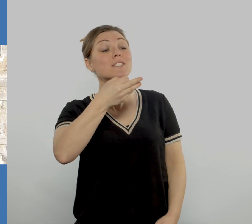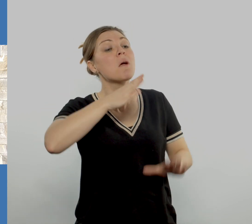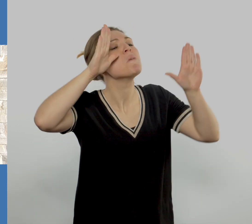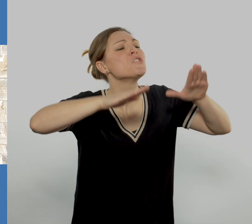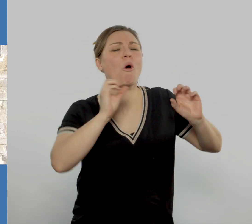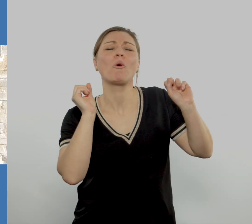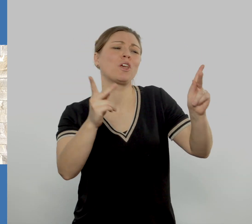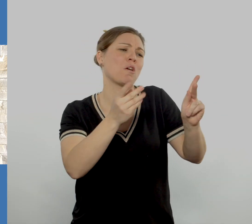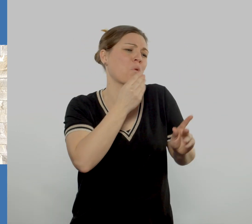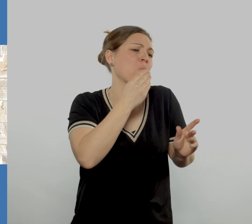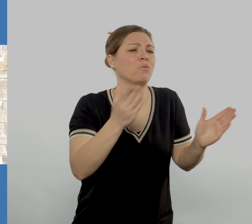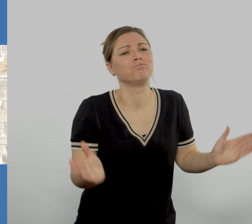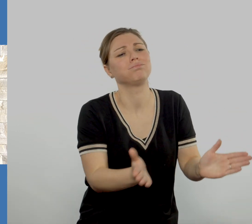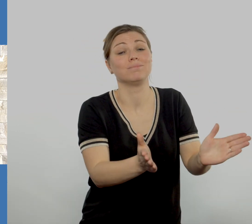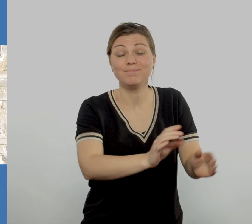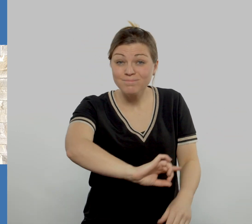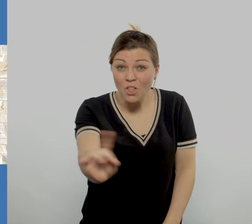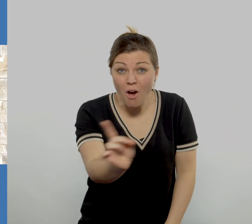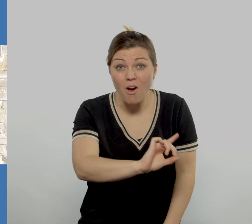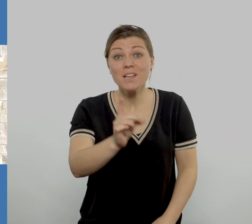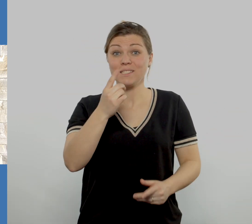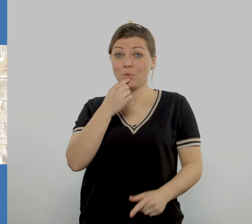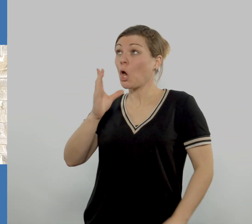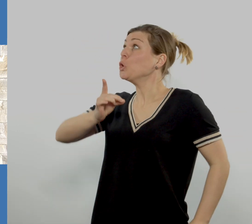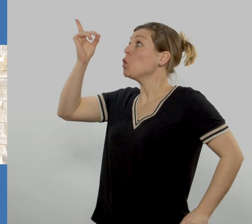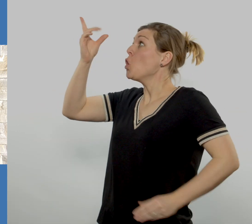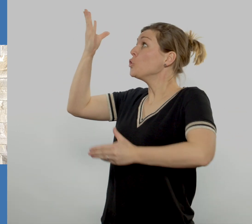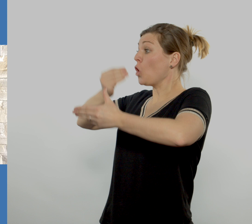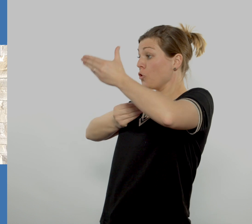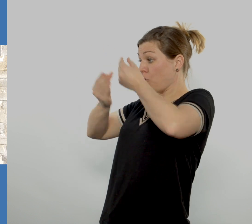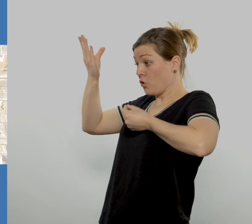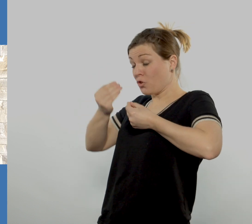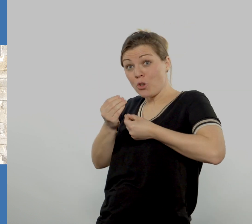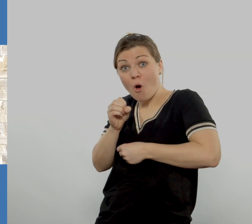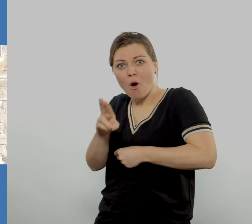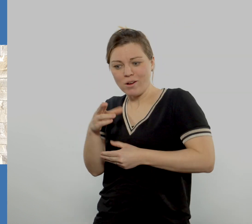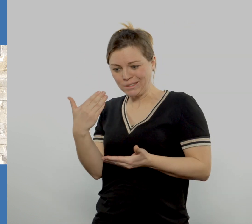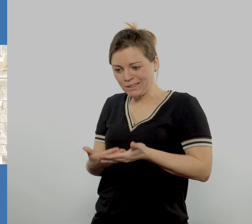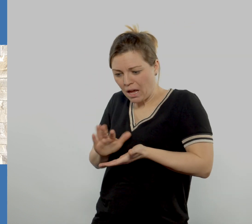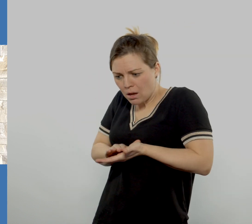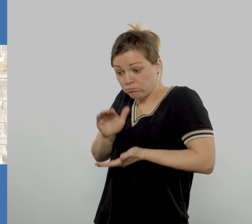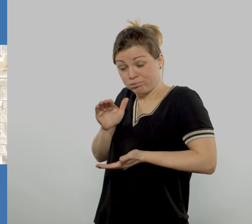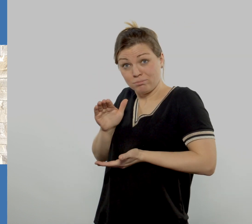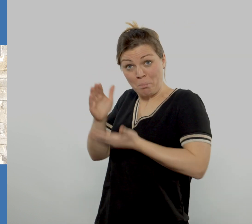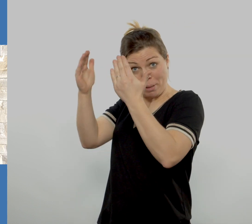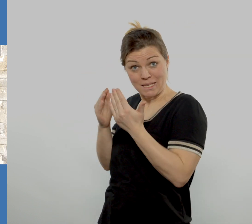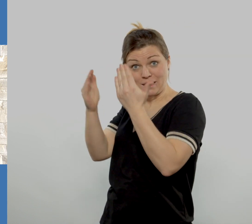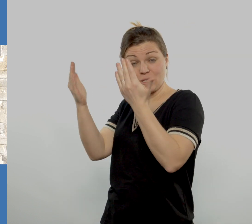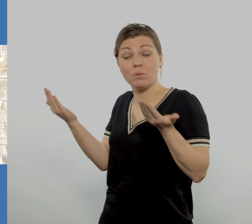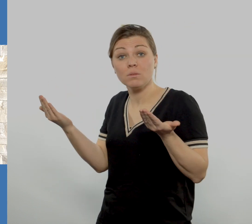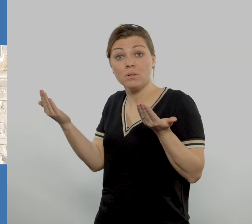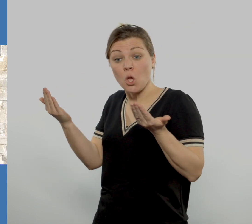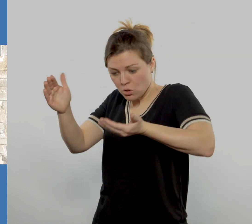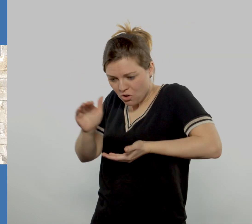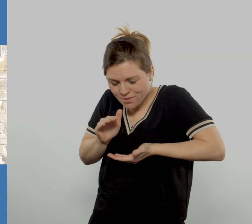avec ce que vous faites », mais la bénédiction de Dieu dans le sens où ils ont pris l'or que Dieu leur avait donné, donc la bénédiction, c'était une bénédiction que Dieu leur avait